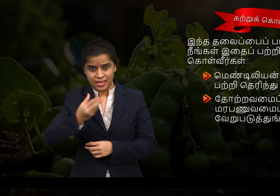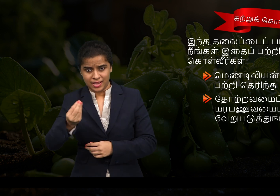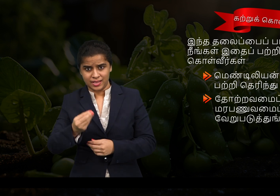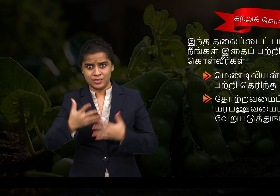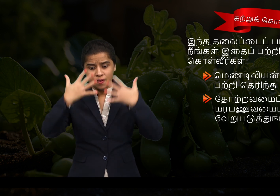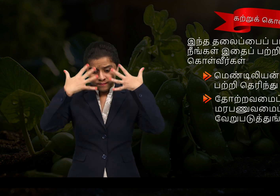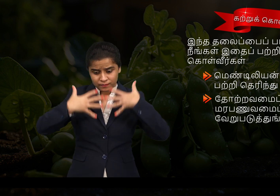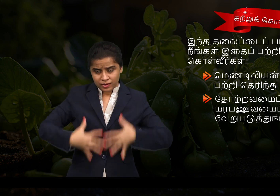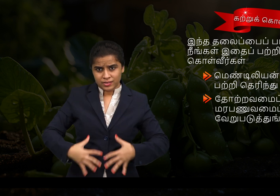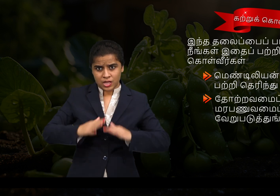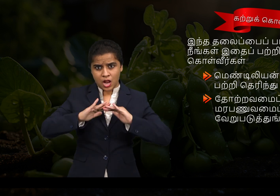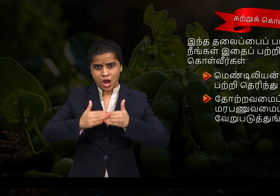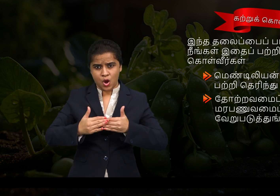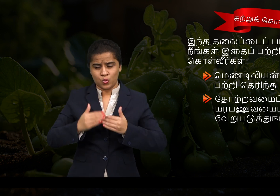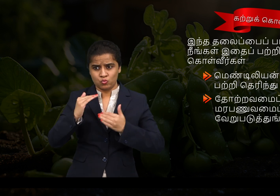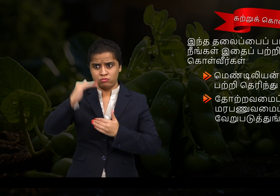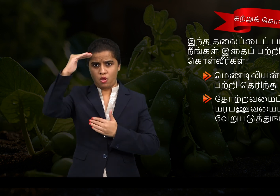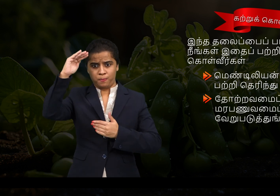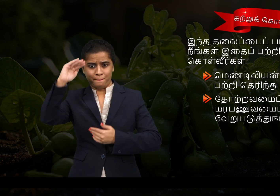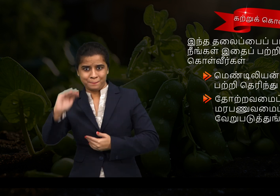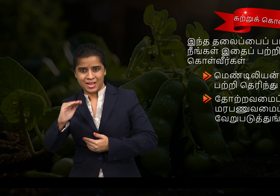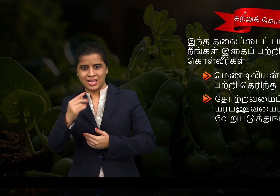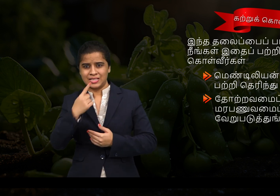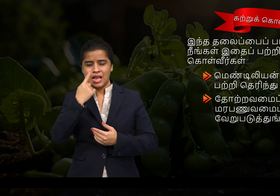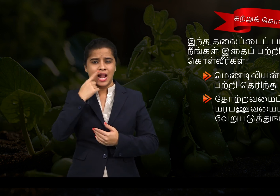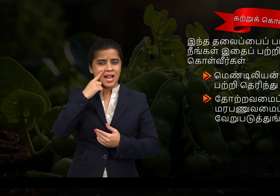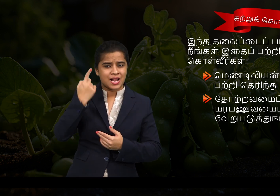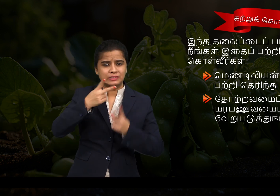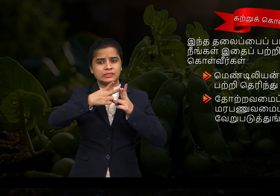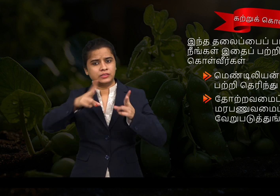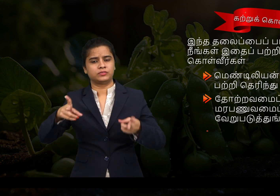இடையில் வேறுபாடுகளை அறிந்து கொள்வீர்கள்.